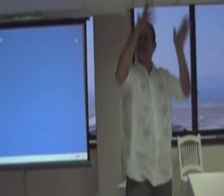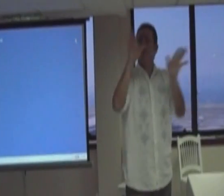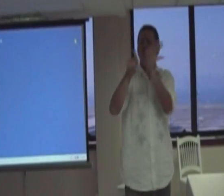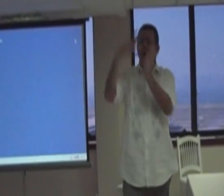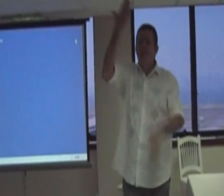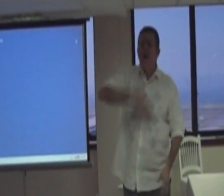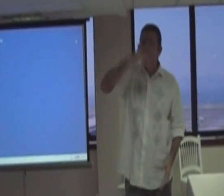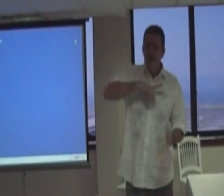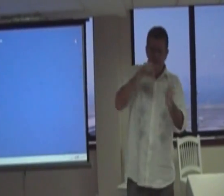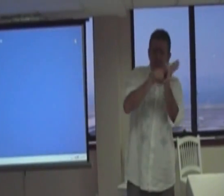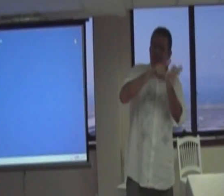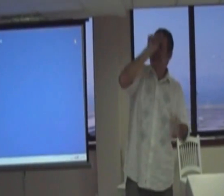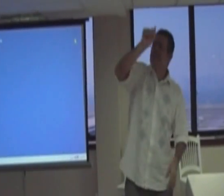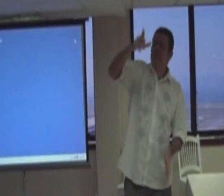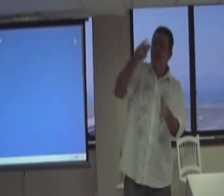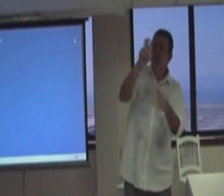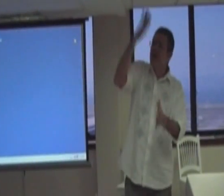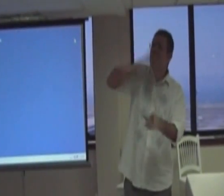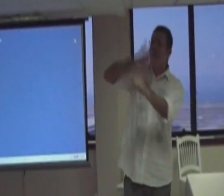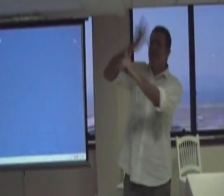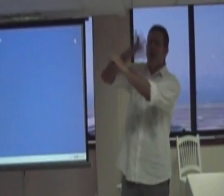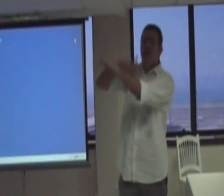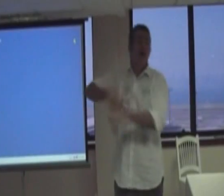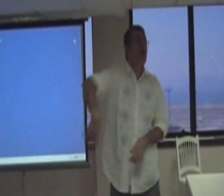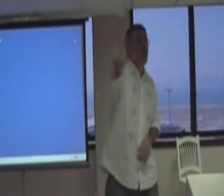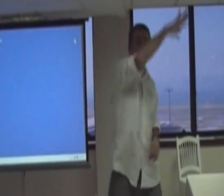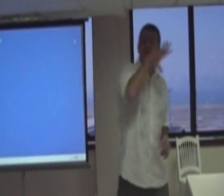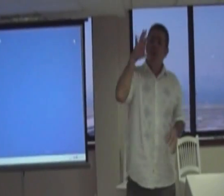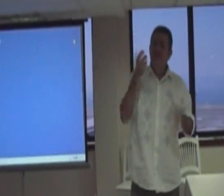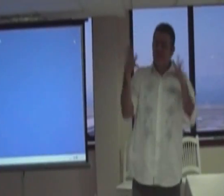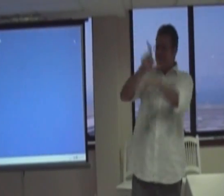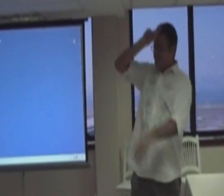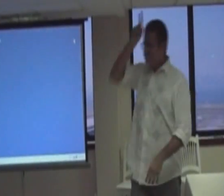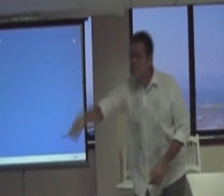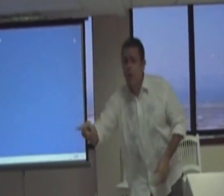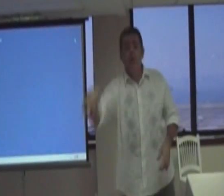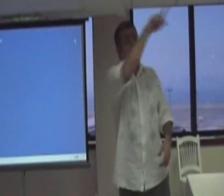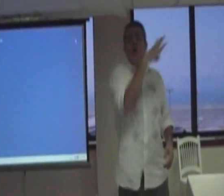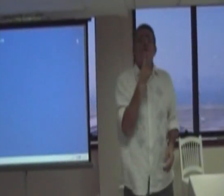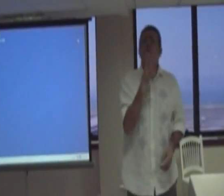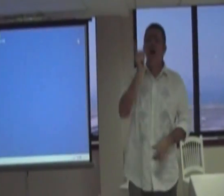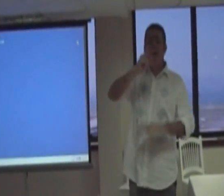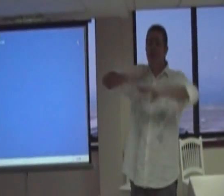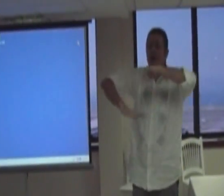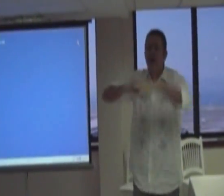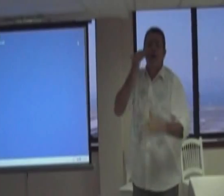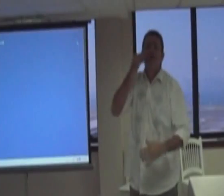canal visual, que é por onde ele consegue a sua identidade, a sua cultura. Há vários doutores, há vários mestres do meio acadêmico que pesquisam sobre isso,